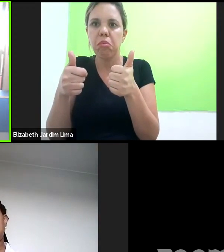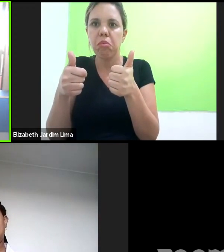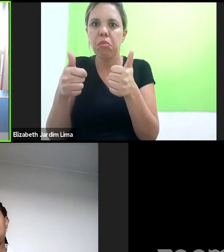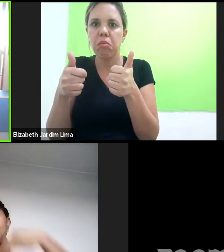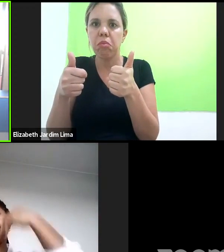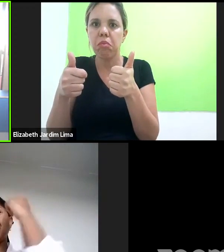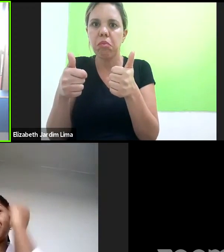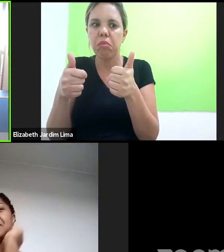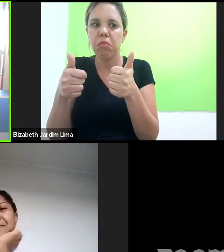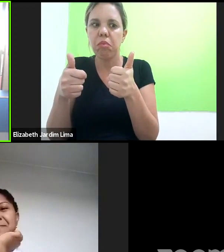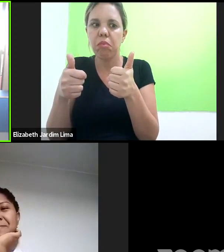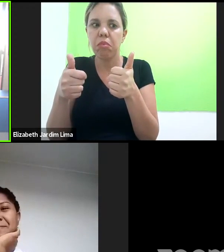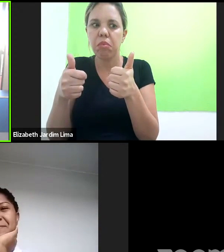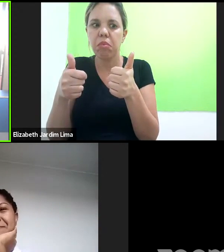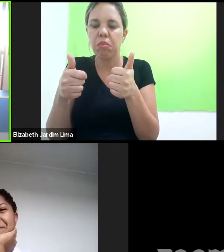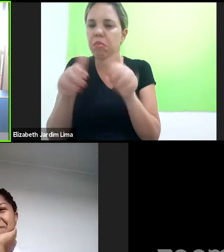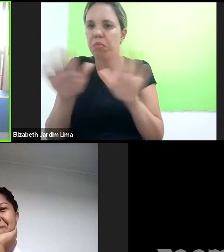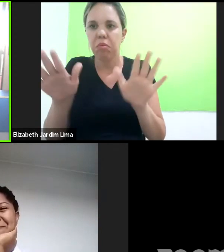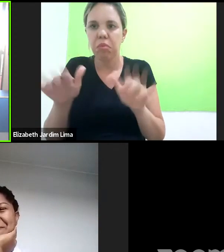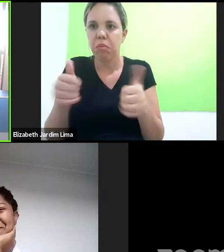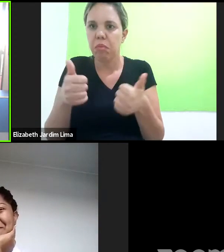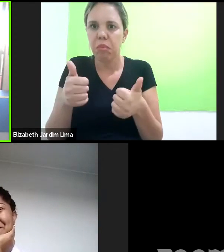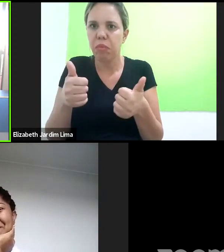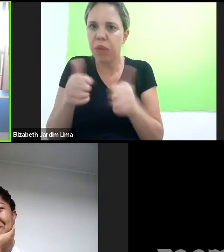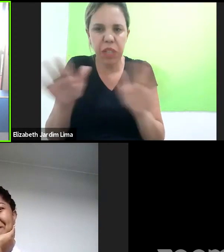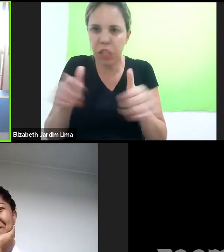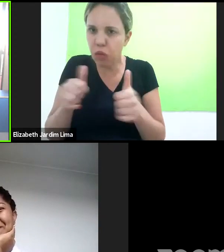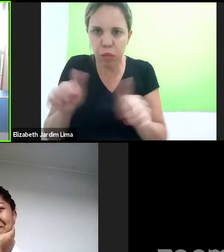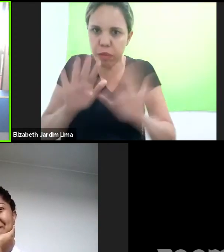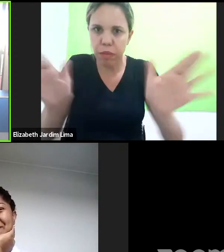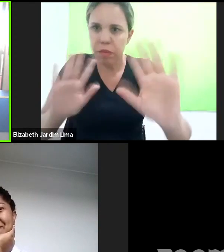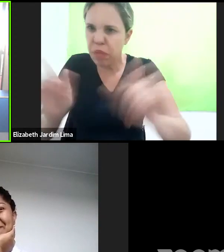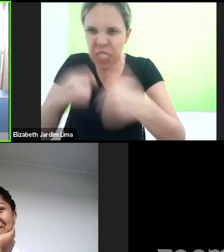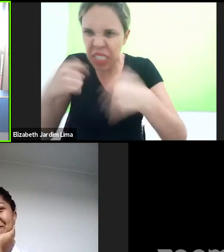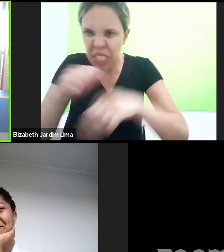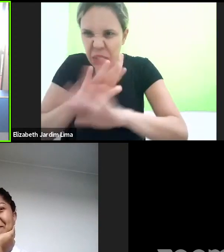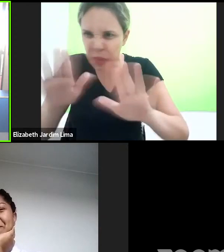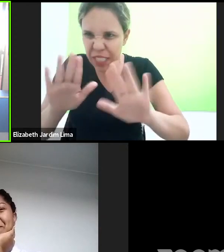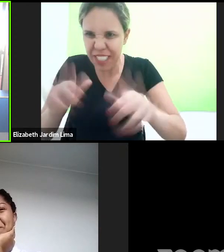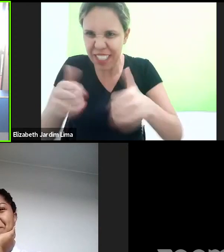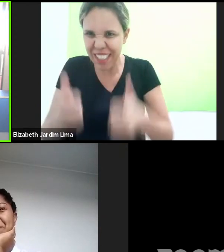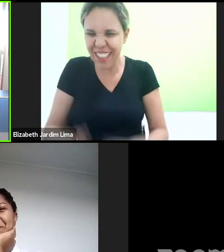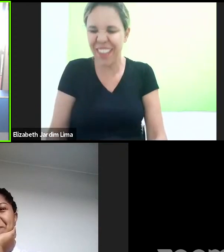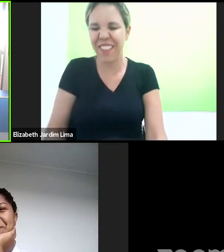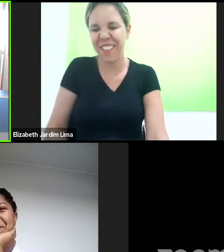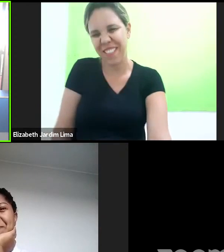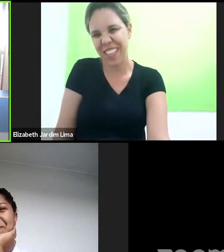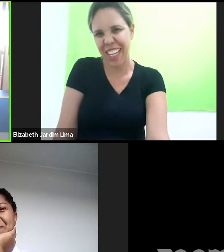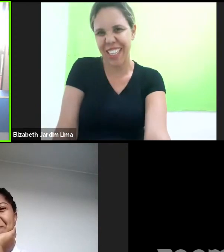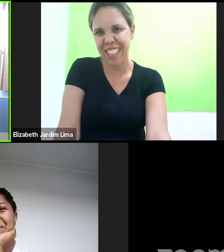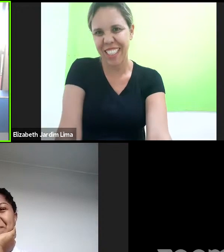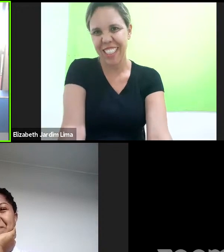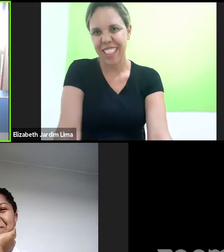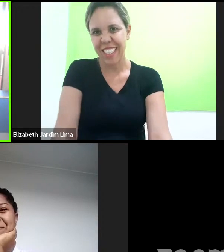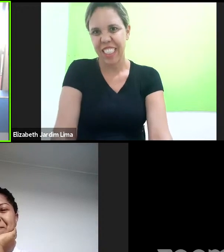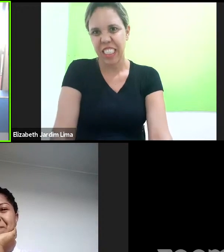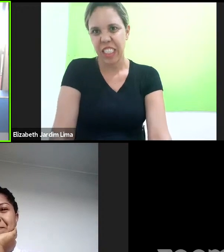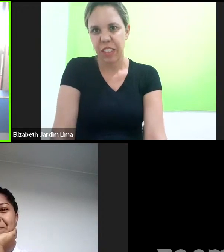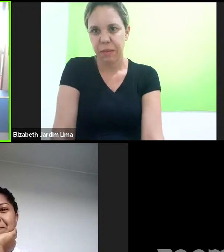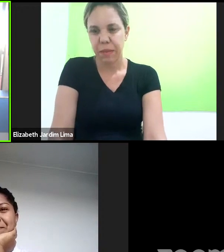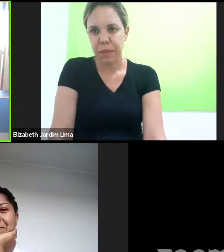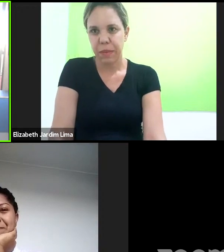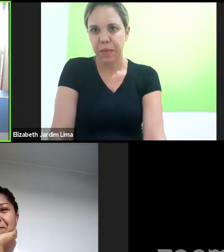estão escritos para você descansar um minutinho. Você quer? Não? Tá tudo bem? Tá bom. Nossa,